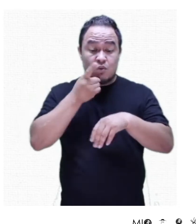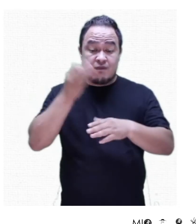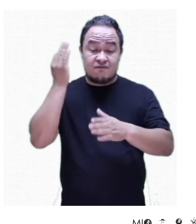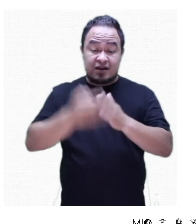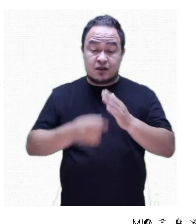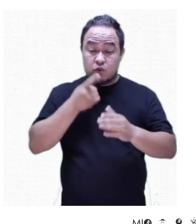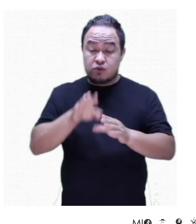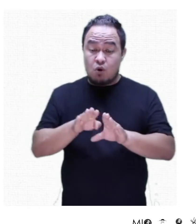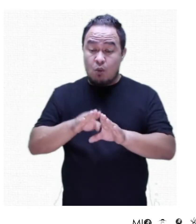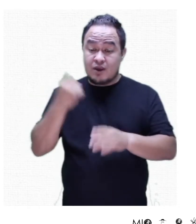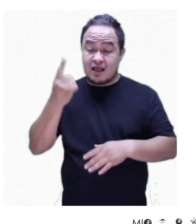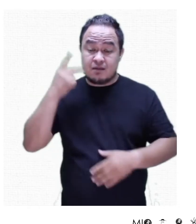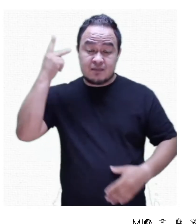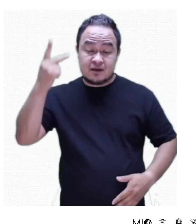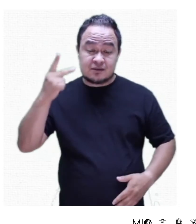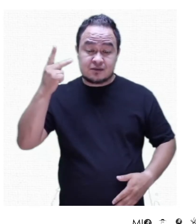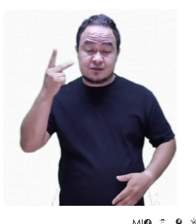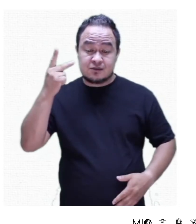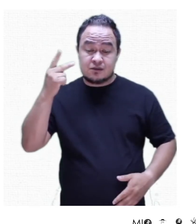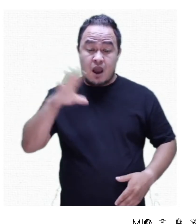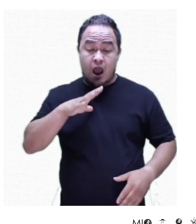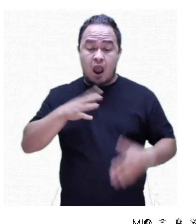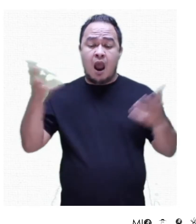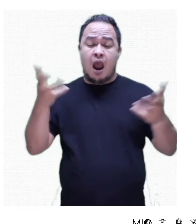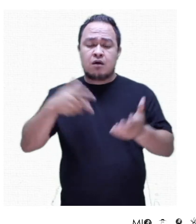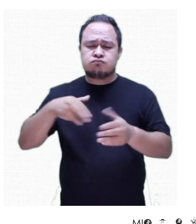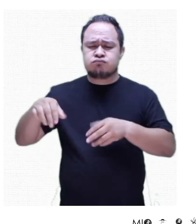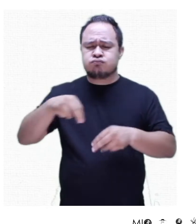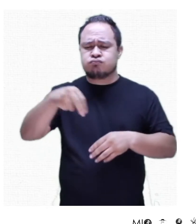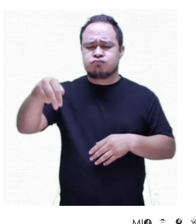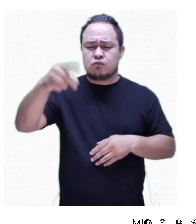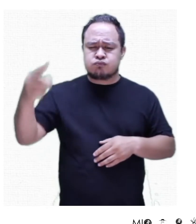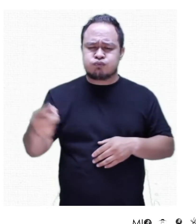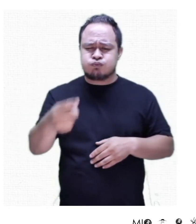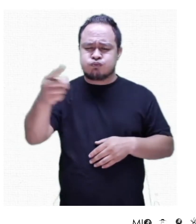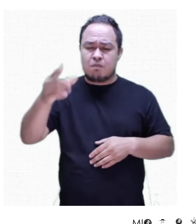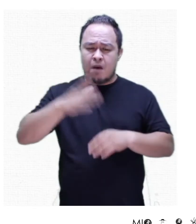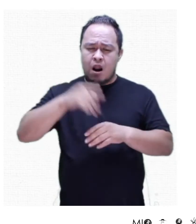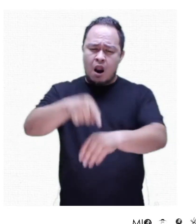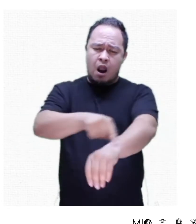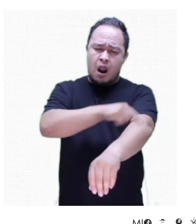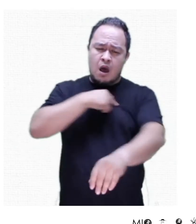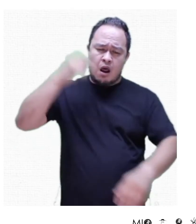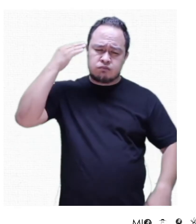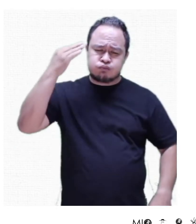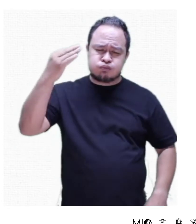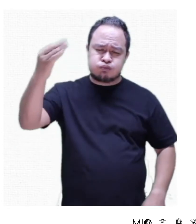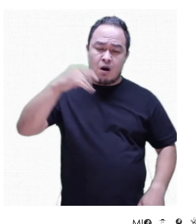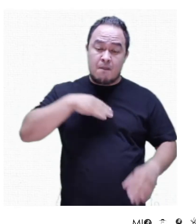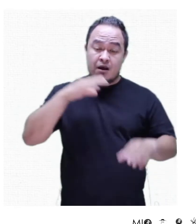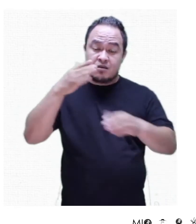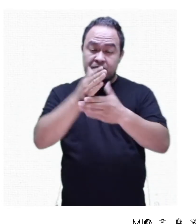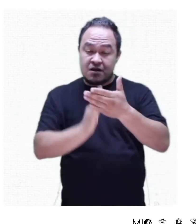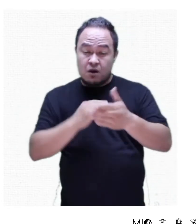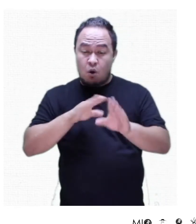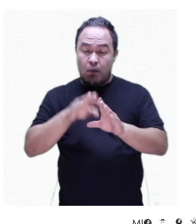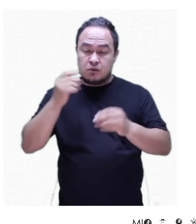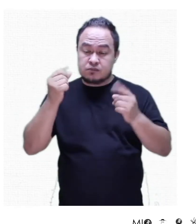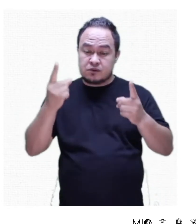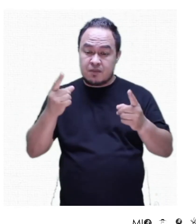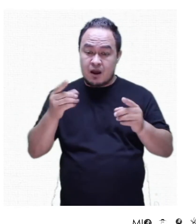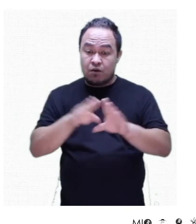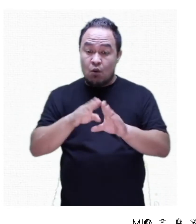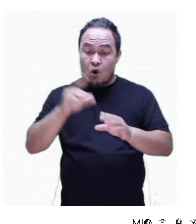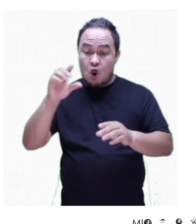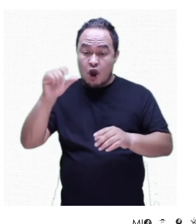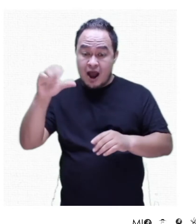Un día, al fin sucedió que el principito, tras haber caminado durante largo tiempo en medio del desierto,